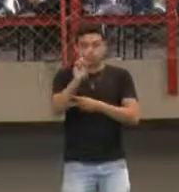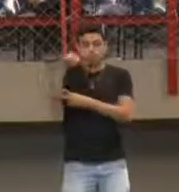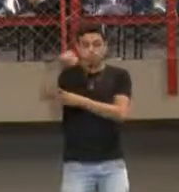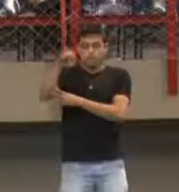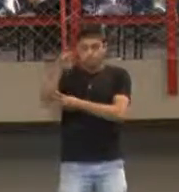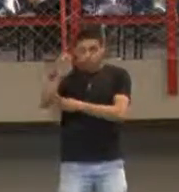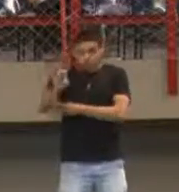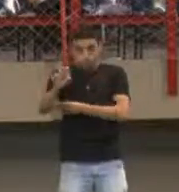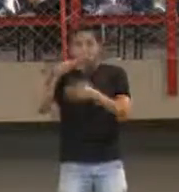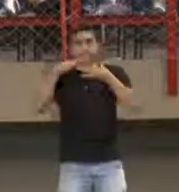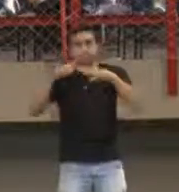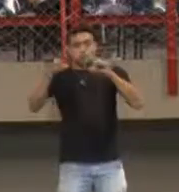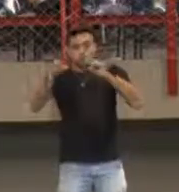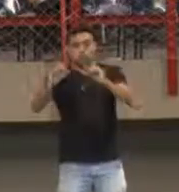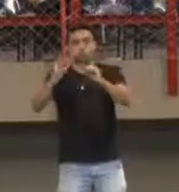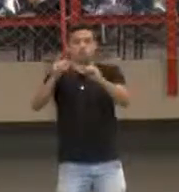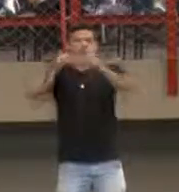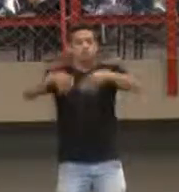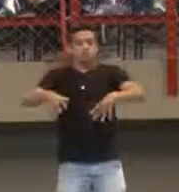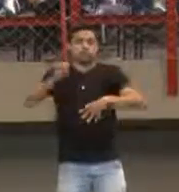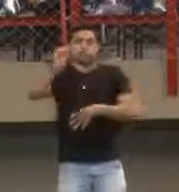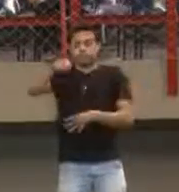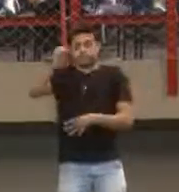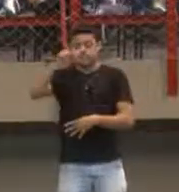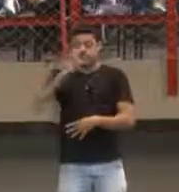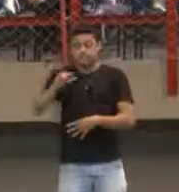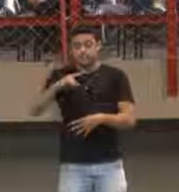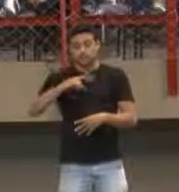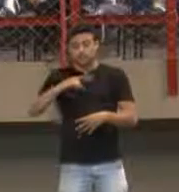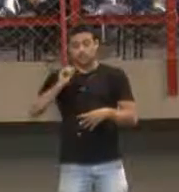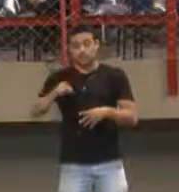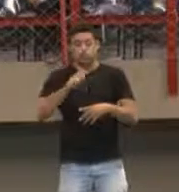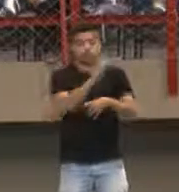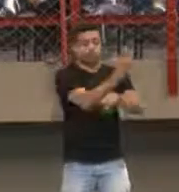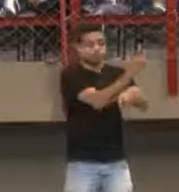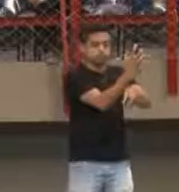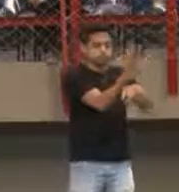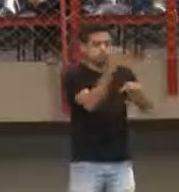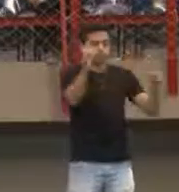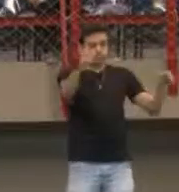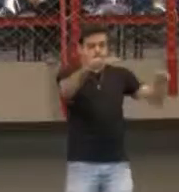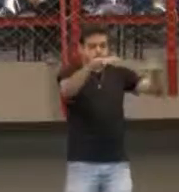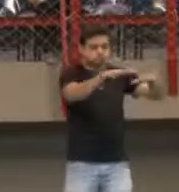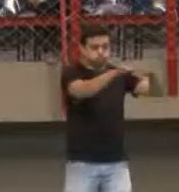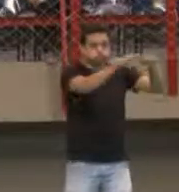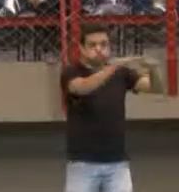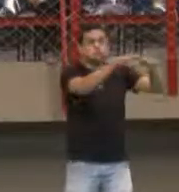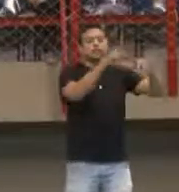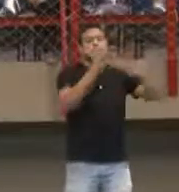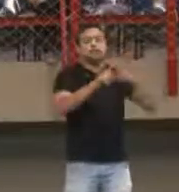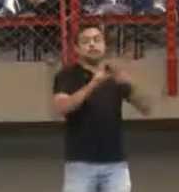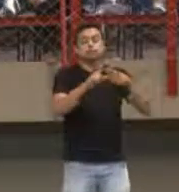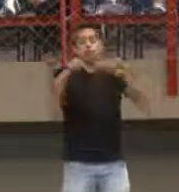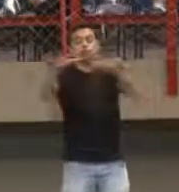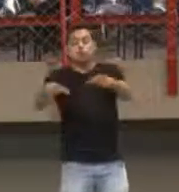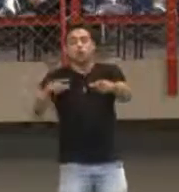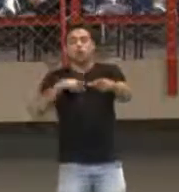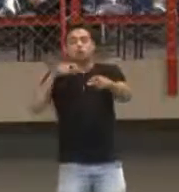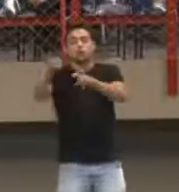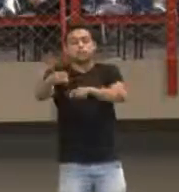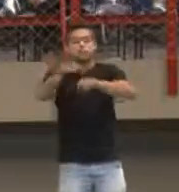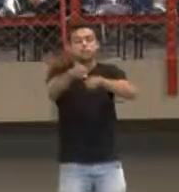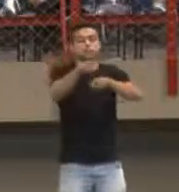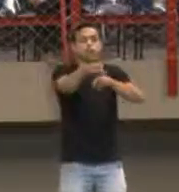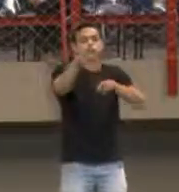impacto ambiental? Vai existir. Vai inundar locais de floresta, pode inundar locais em que você tinha uma plantação